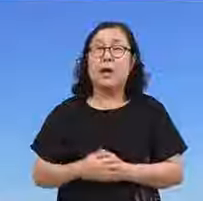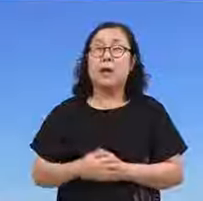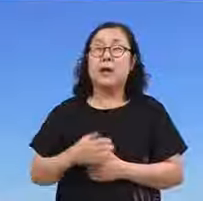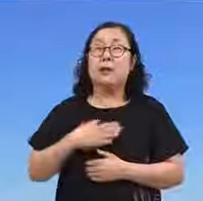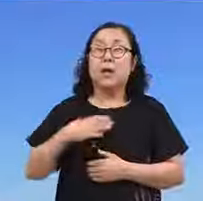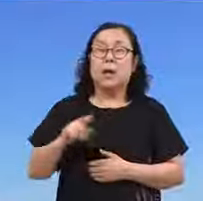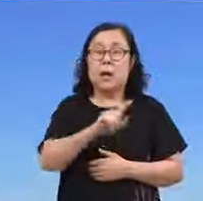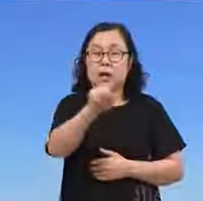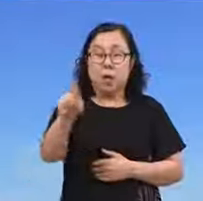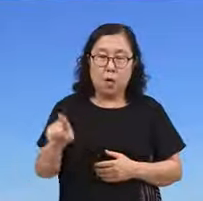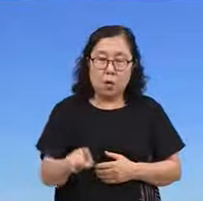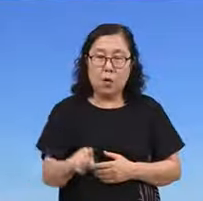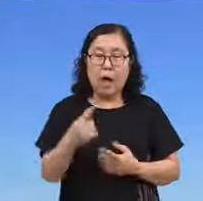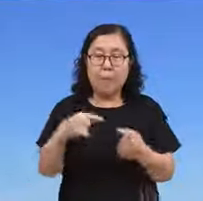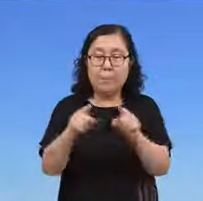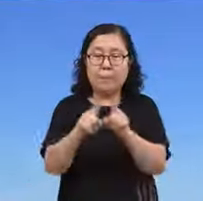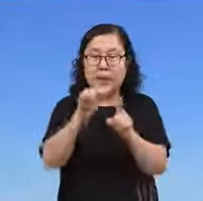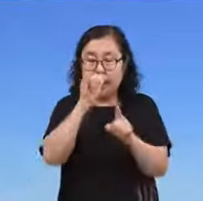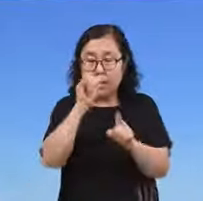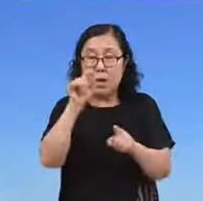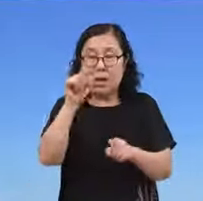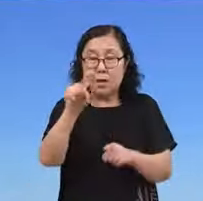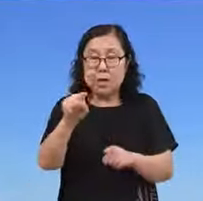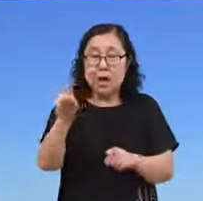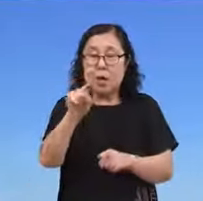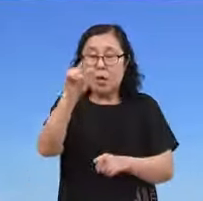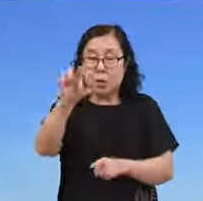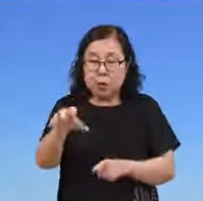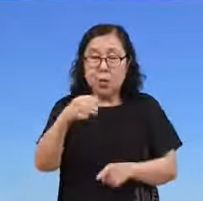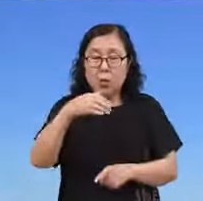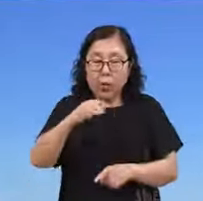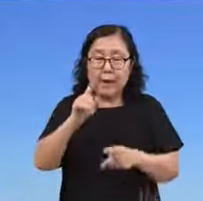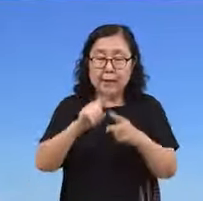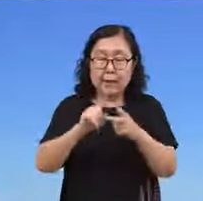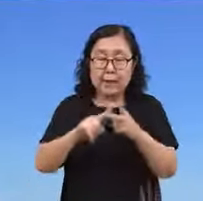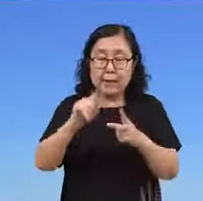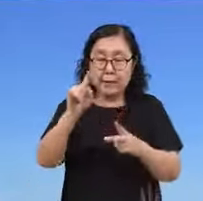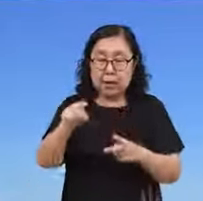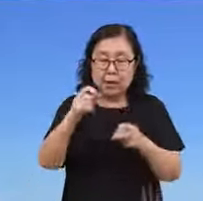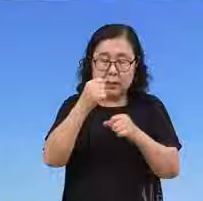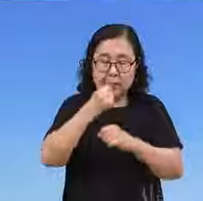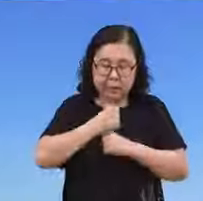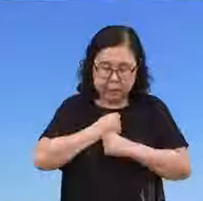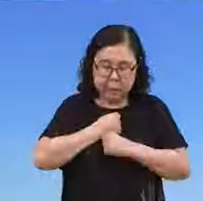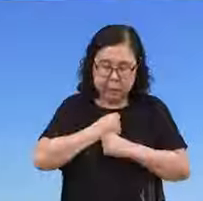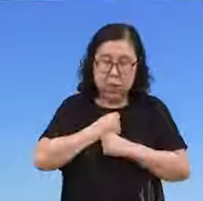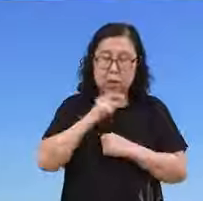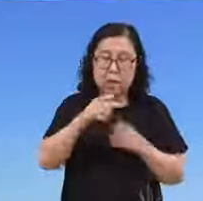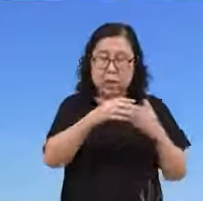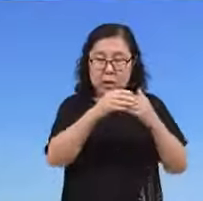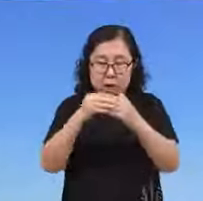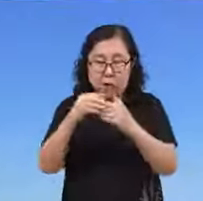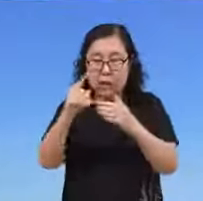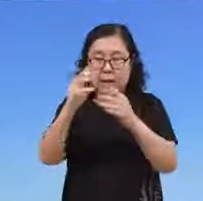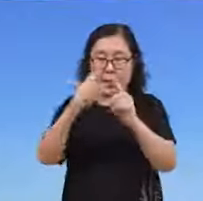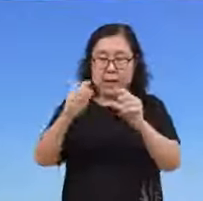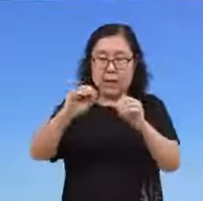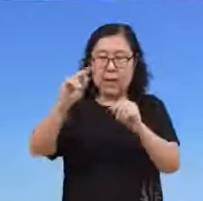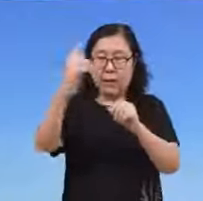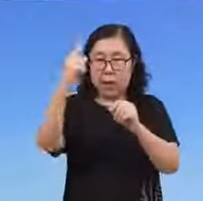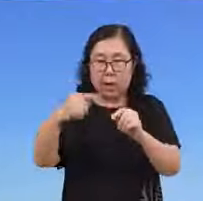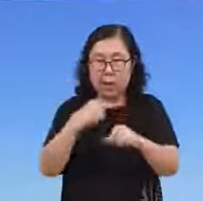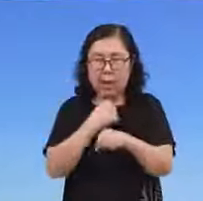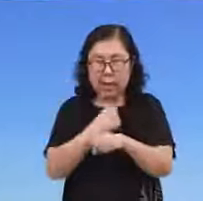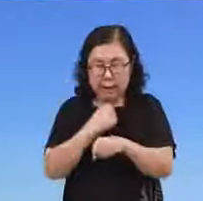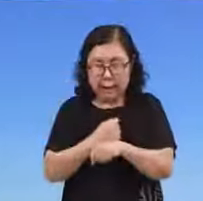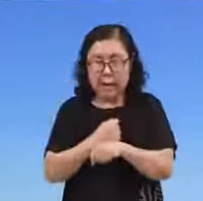이렇습니다. 내가 너와 함께 있어 너가 어디로 가든지 너를 지키며 너를 이끌어 이 땅으로 돌아오게 할지라